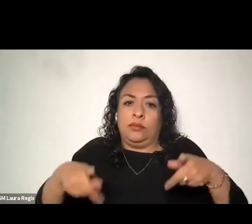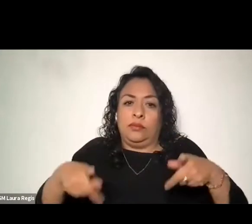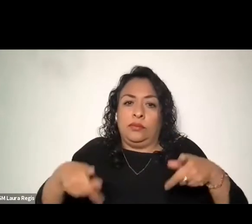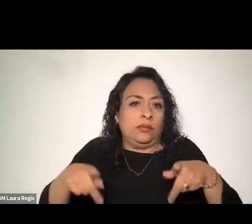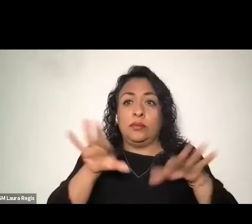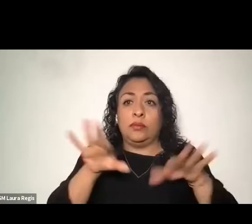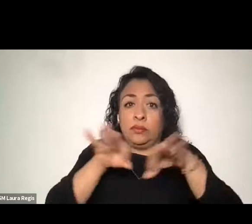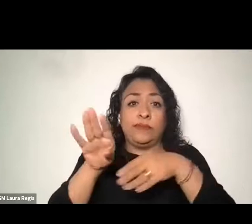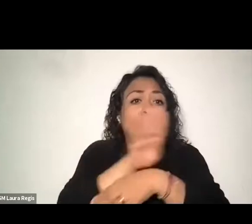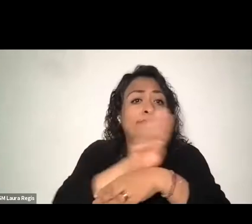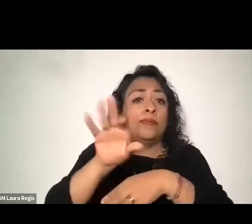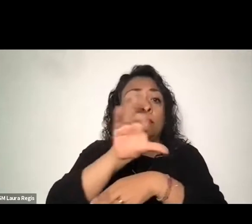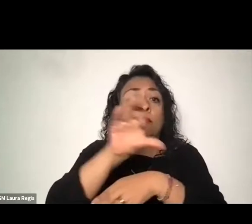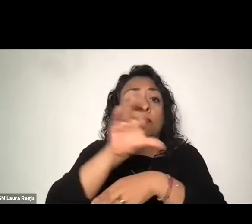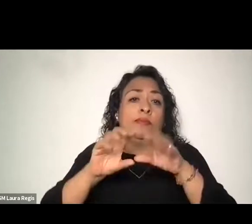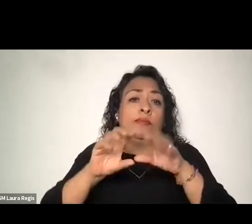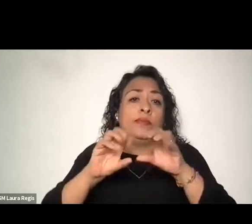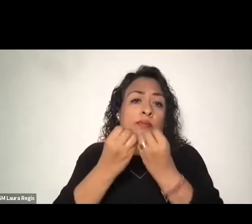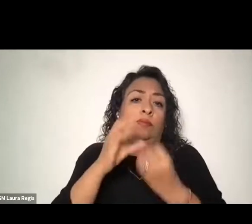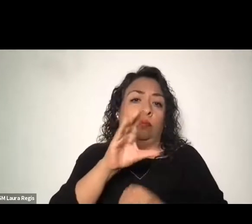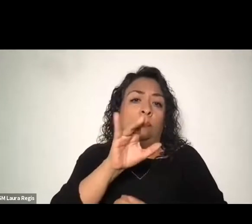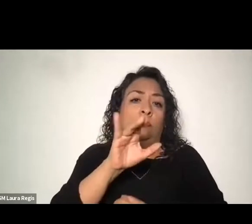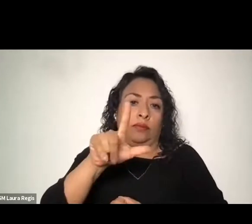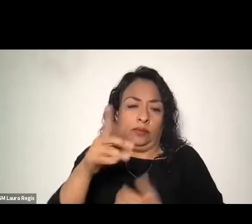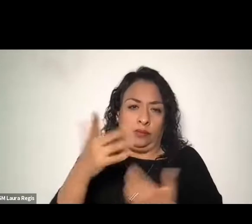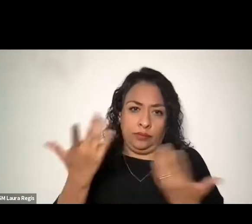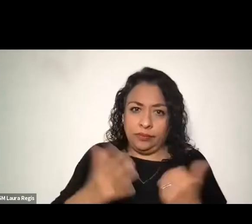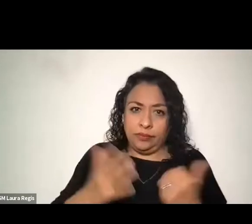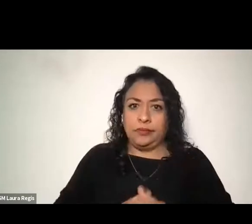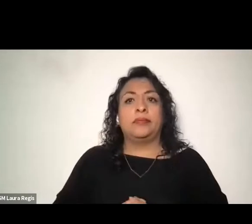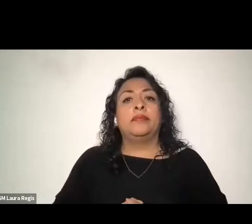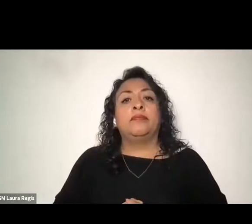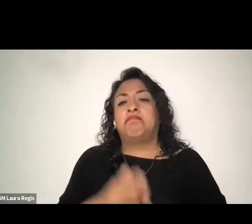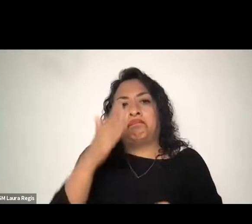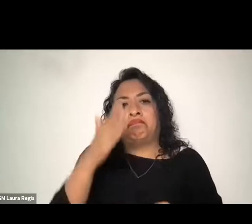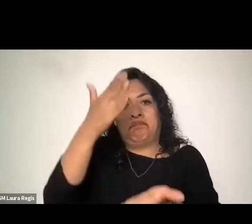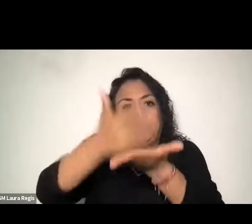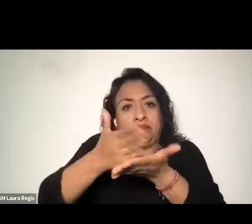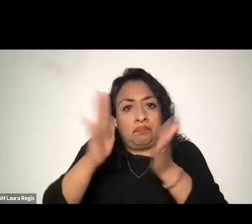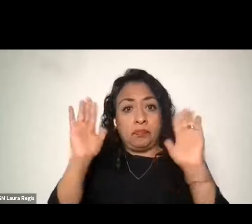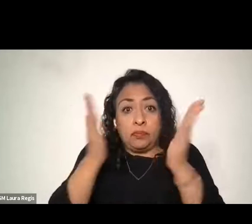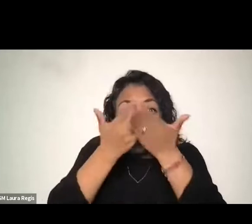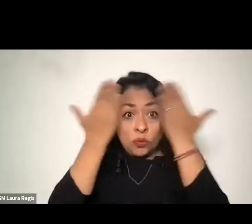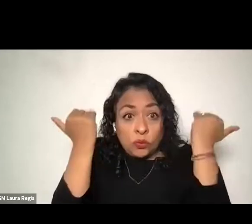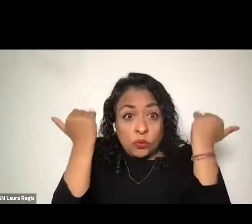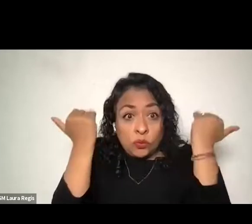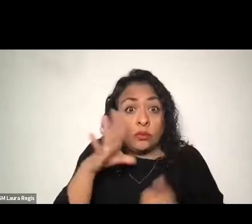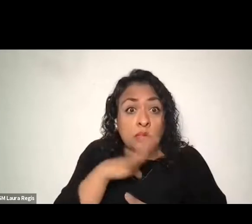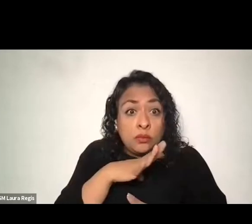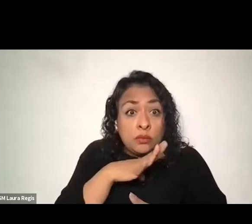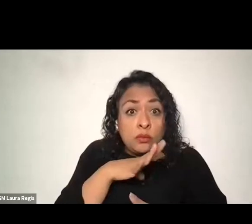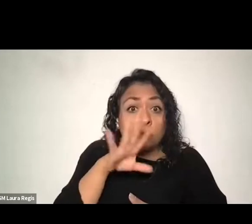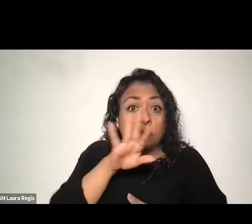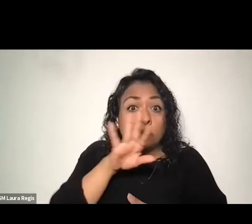trabajo beneficia a las organizaciones civiles. Bien, pues me quedo hasta aquí. No sé si tenemos